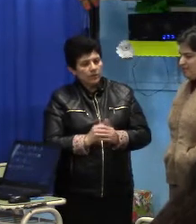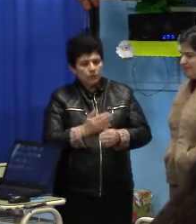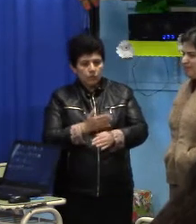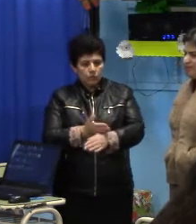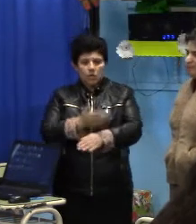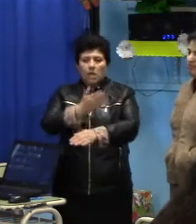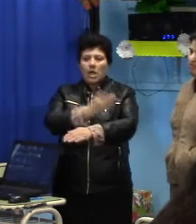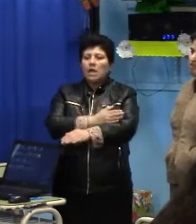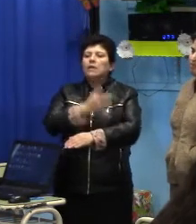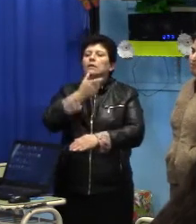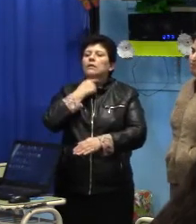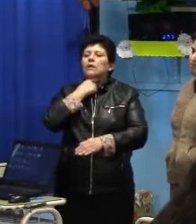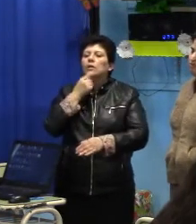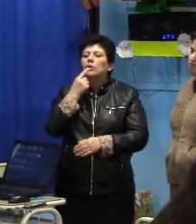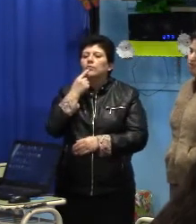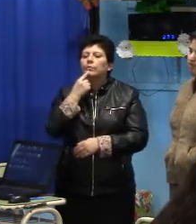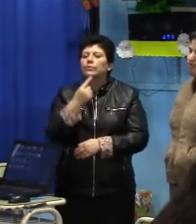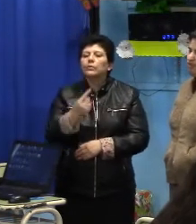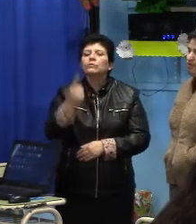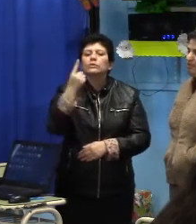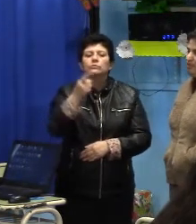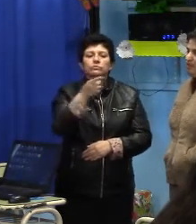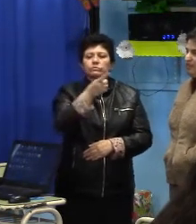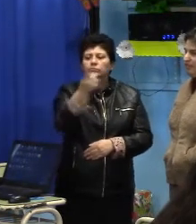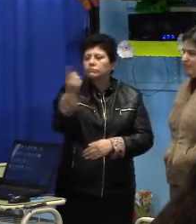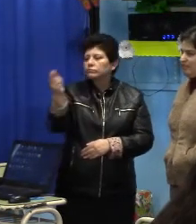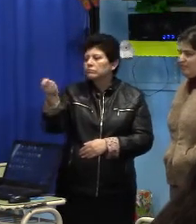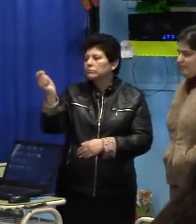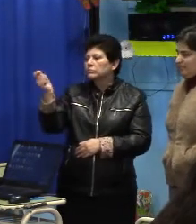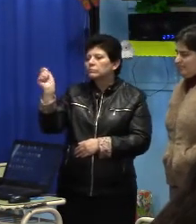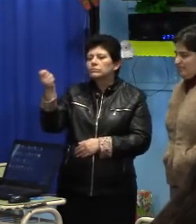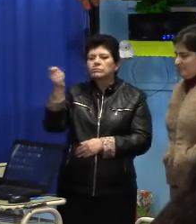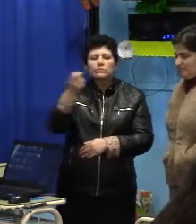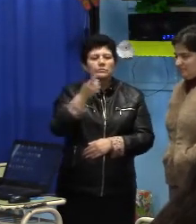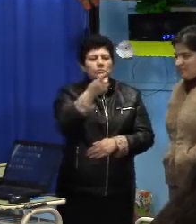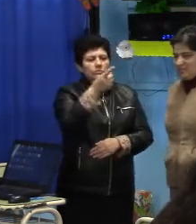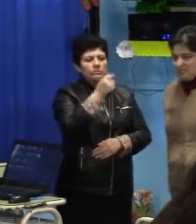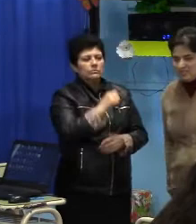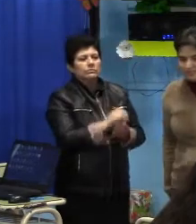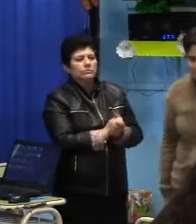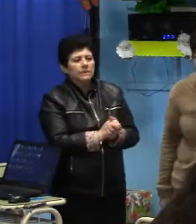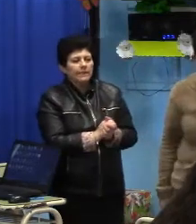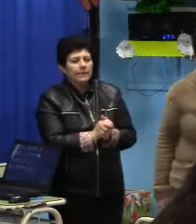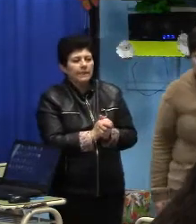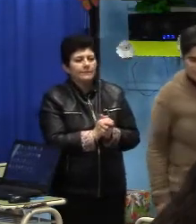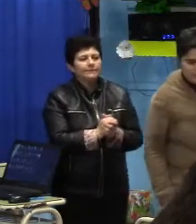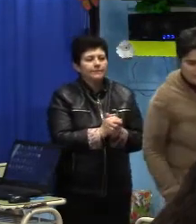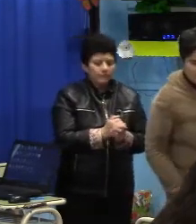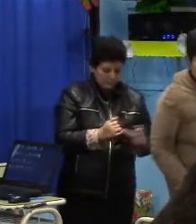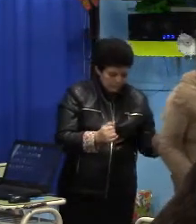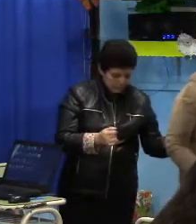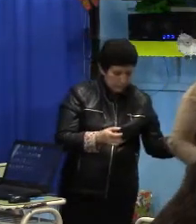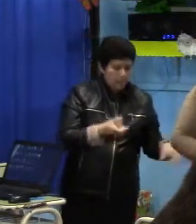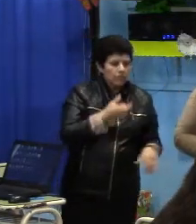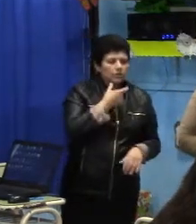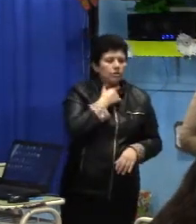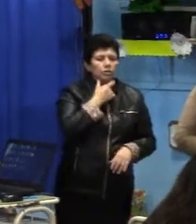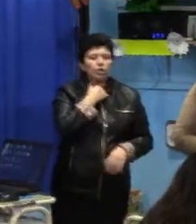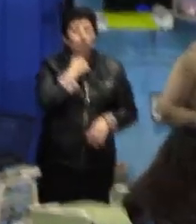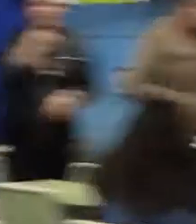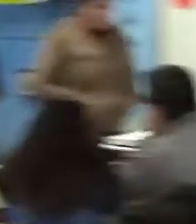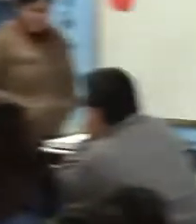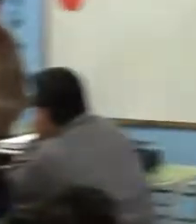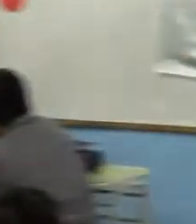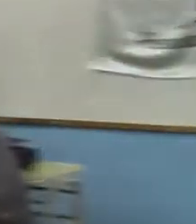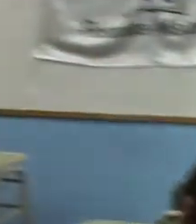Antes quiero preguntar si hay alguna pregunta o algún comentario. Ella. Sí, yo quiero saber qué vos querás que hagamos